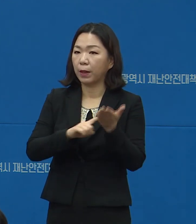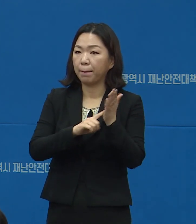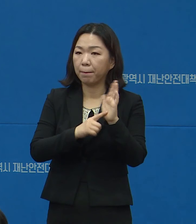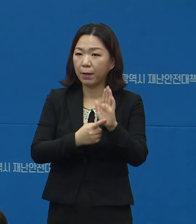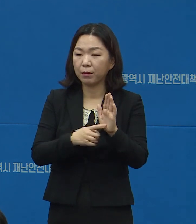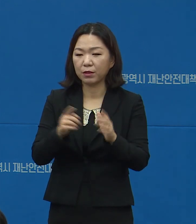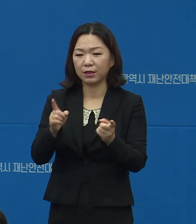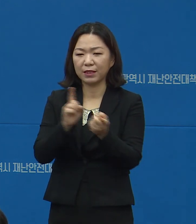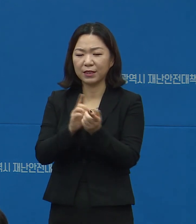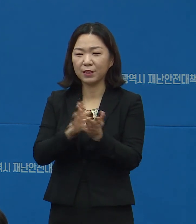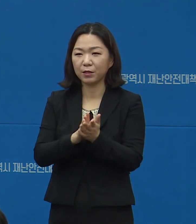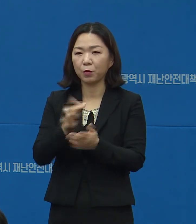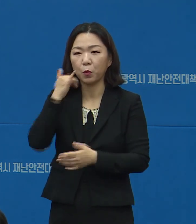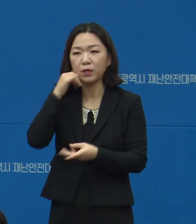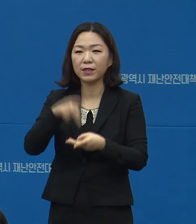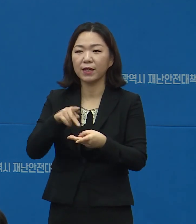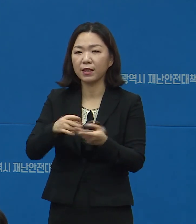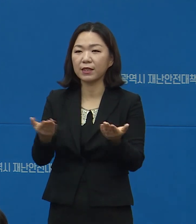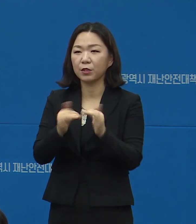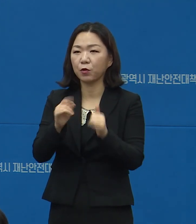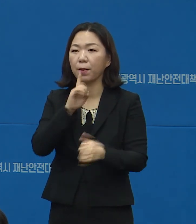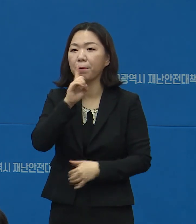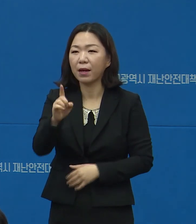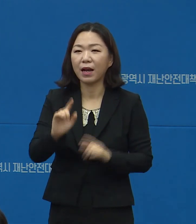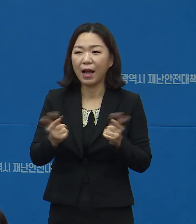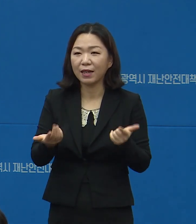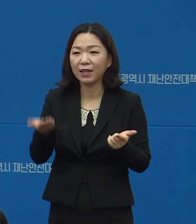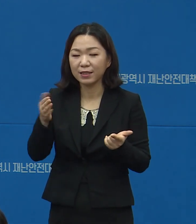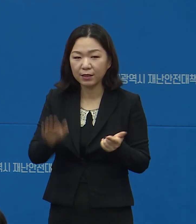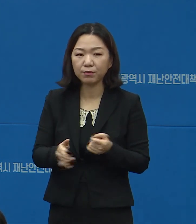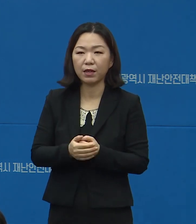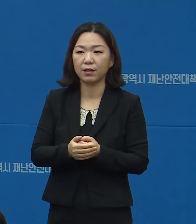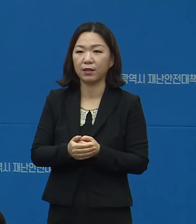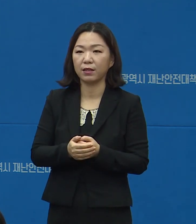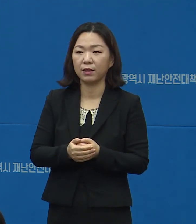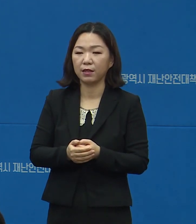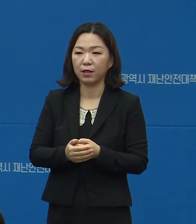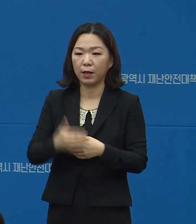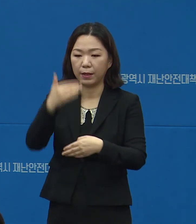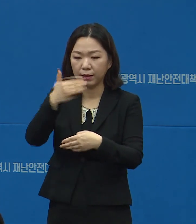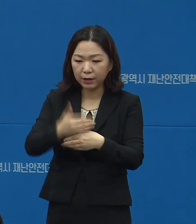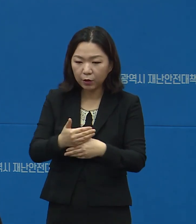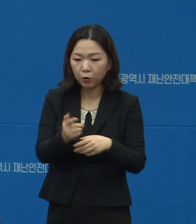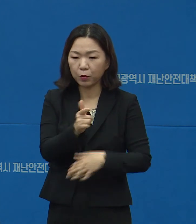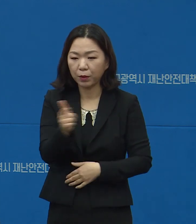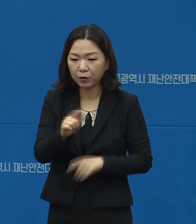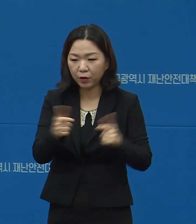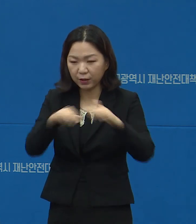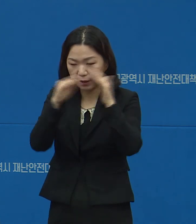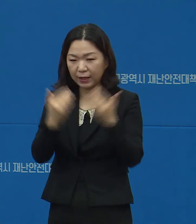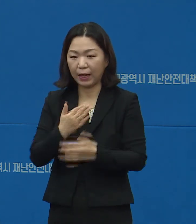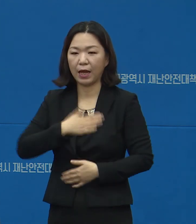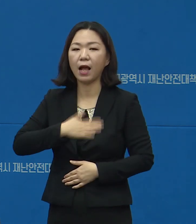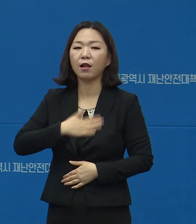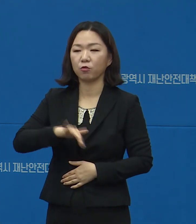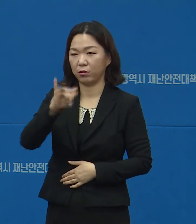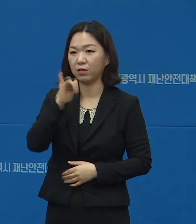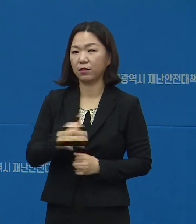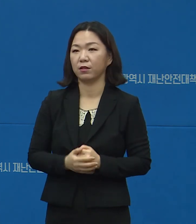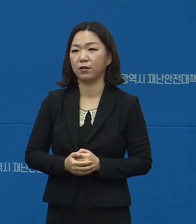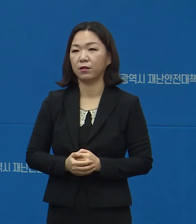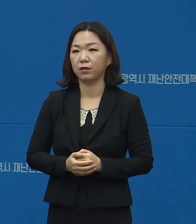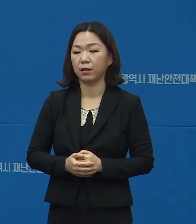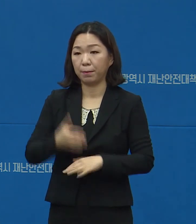안 드렸지만 앞에 나온 두 가지 사례 같은 경우에는 저희가 이제 인지를 하고 대응이 어떻게 되어 왔는지도 제가 알고 있었던 사례입니다.